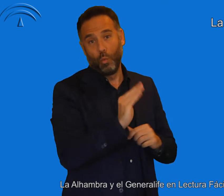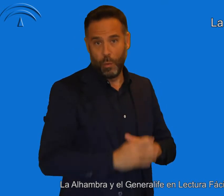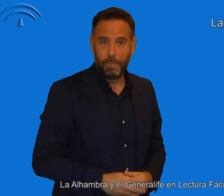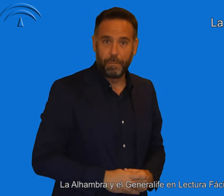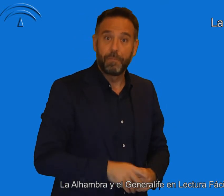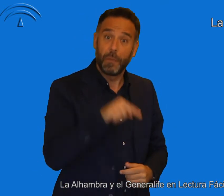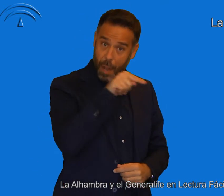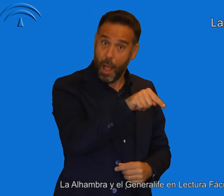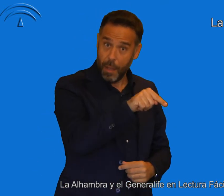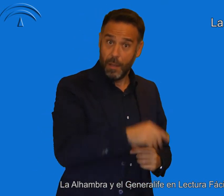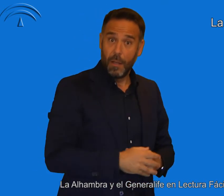el sultán y su familia.